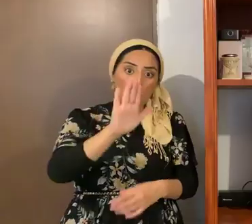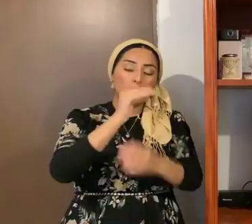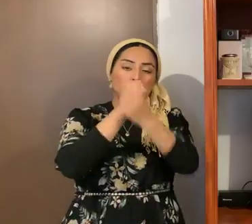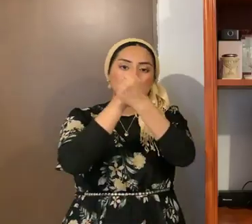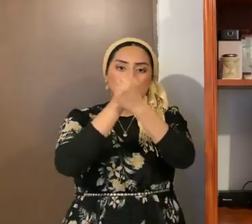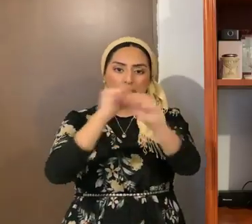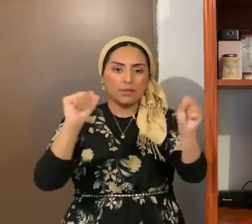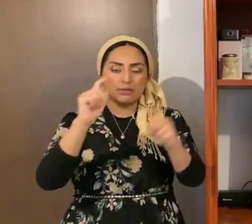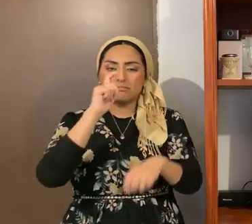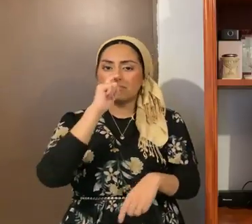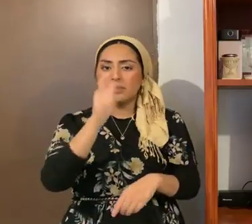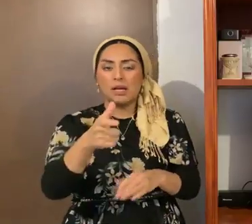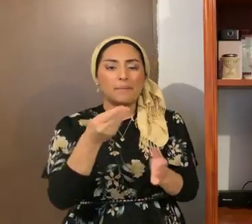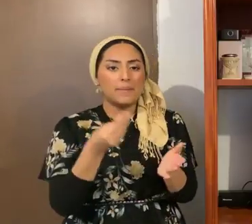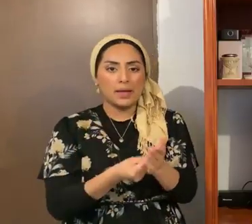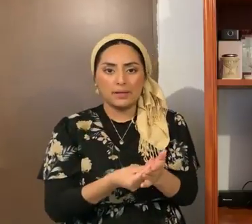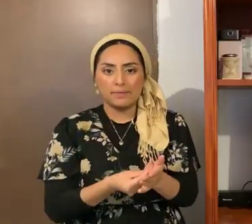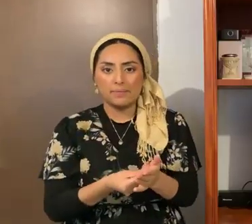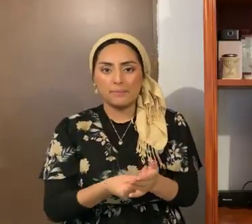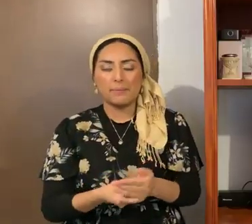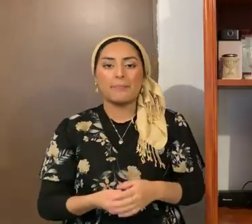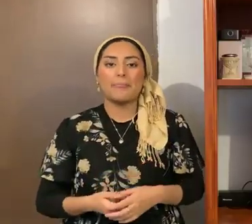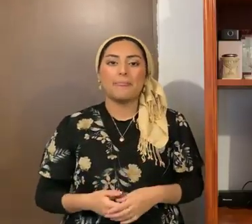dinero. Aleluya.